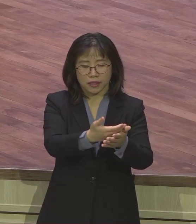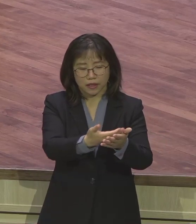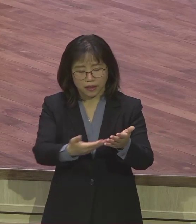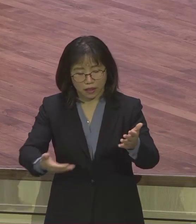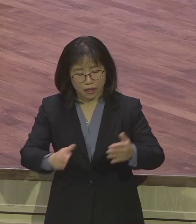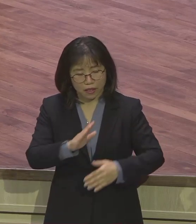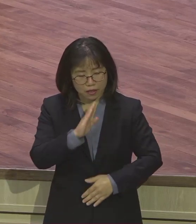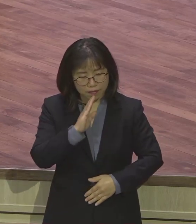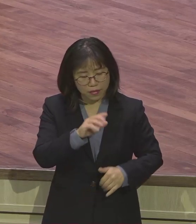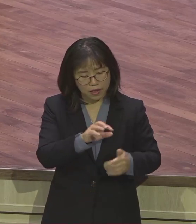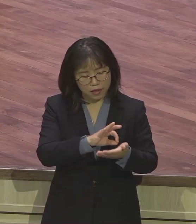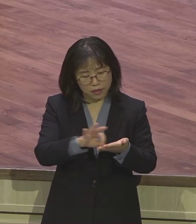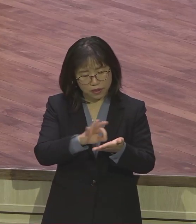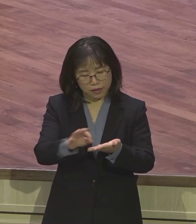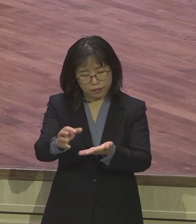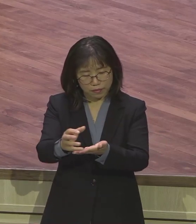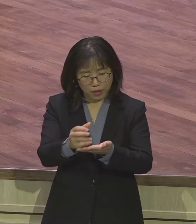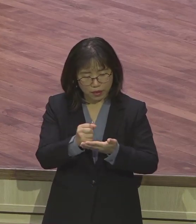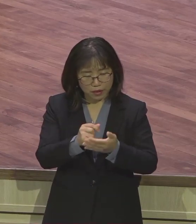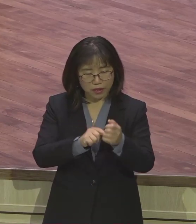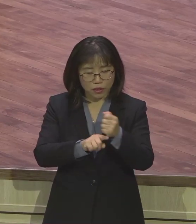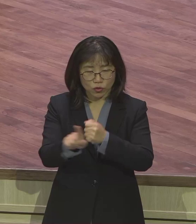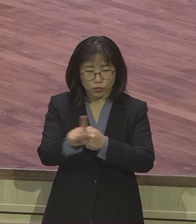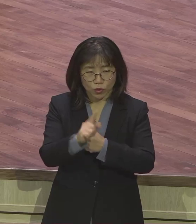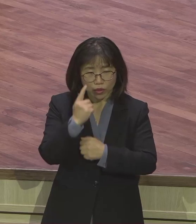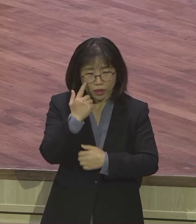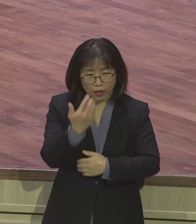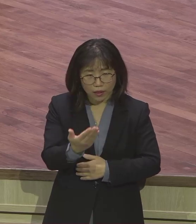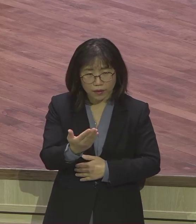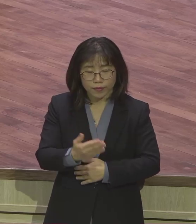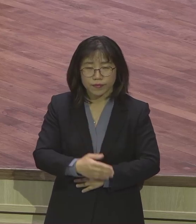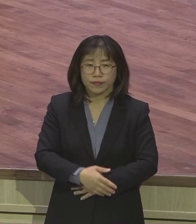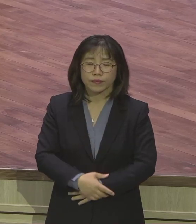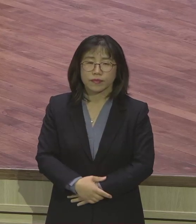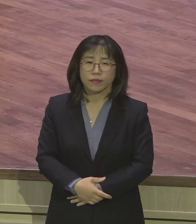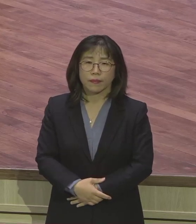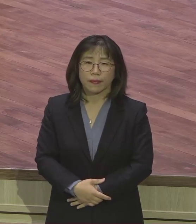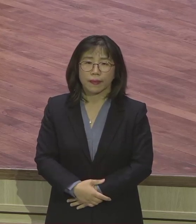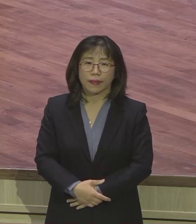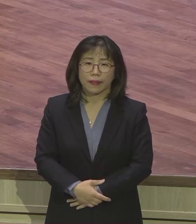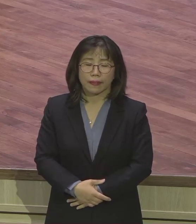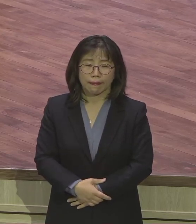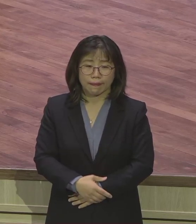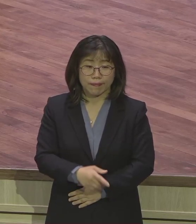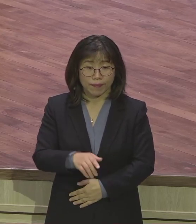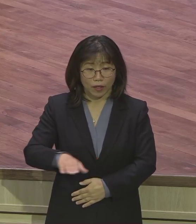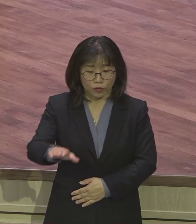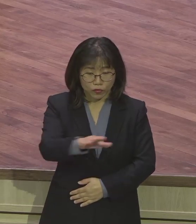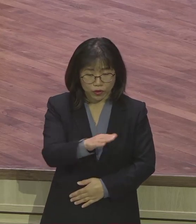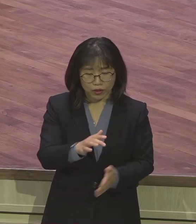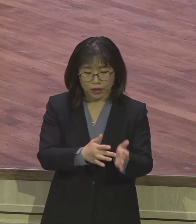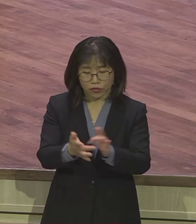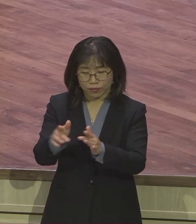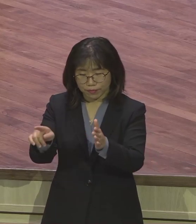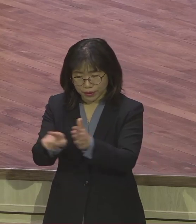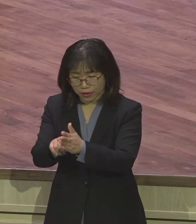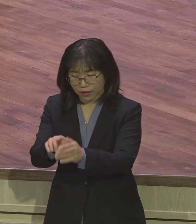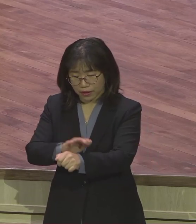배경에 대해서 정말 우리는 알지만 세상 사람들 잘 몰라요. 어떻게 모세가 이렇게